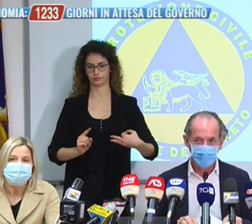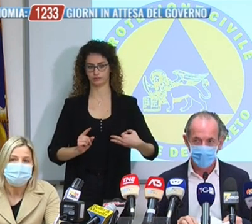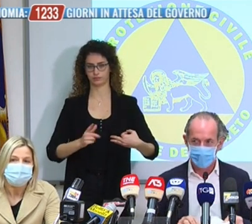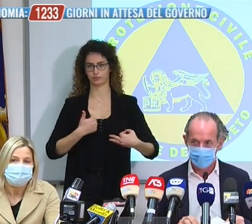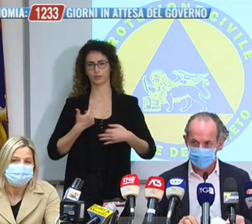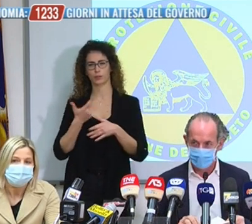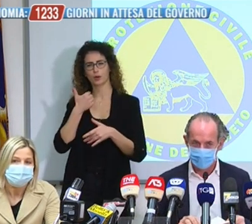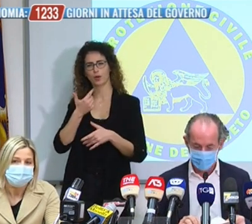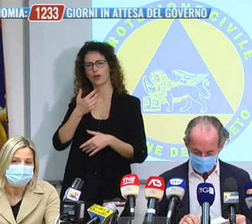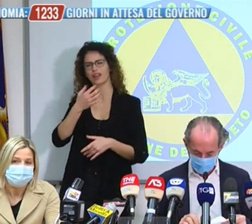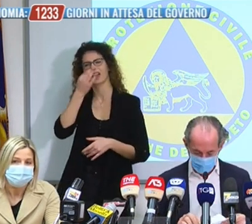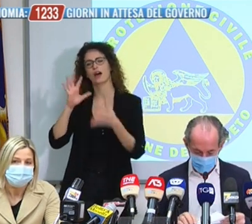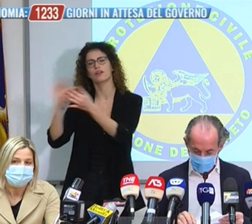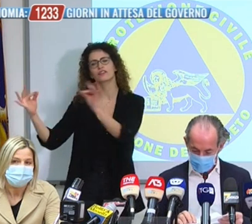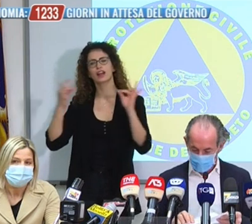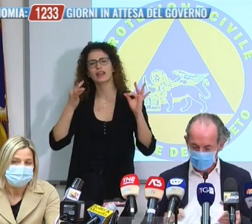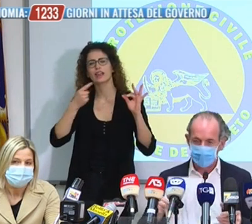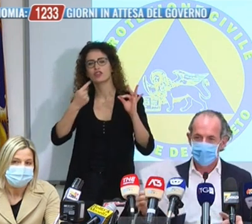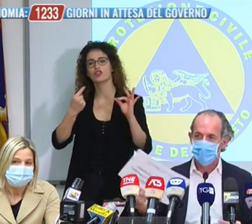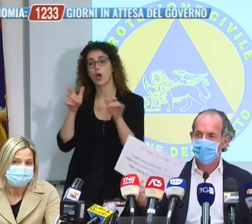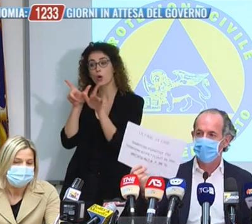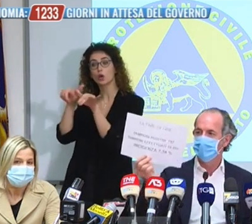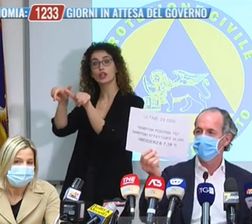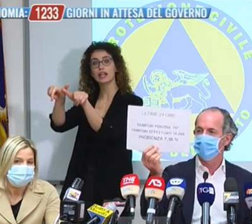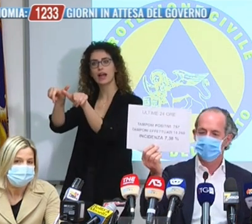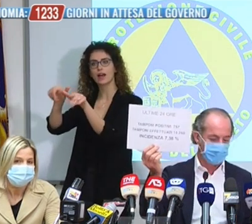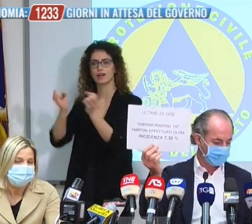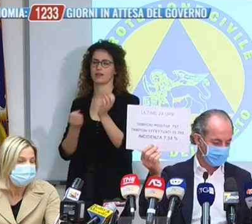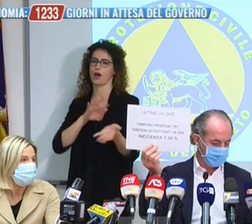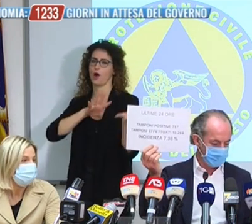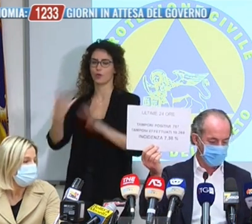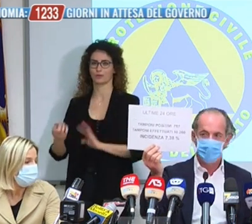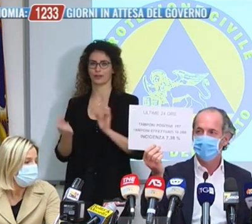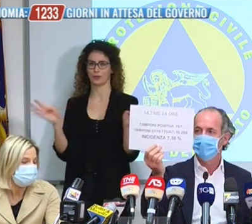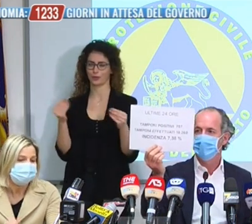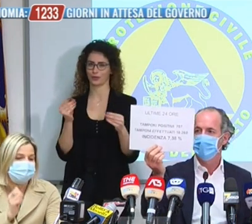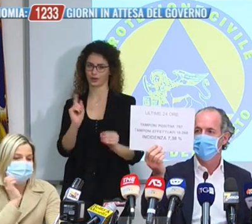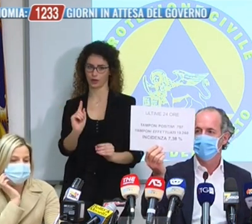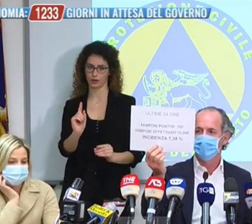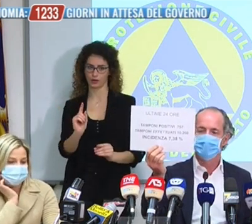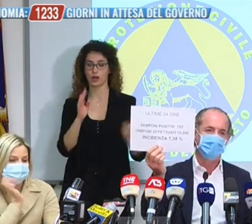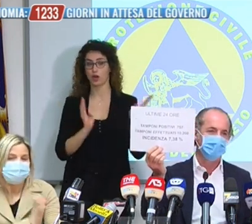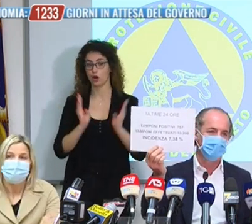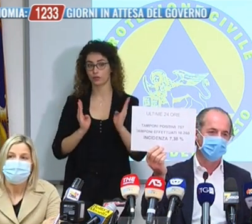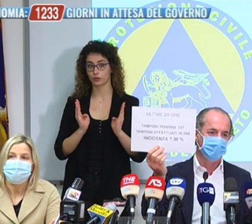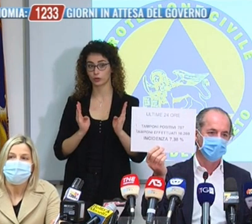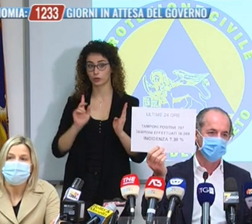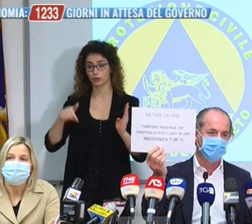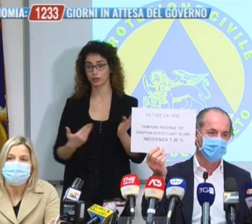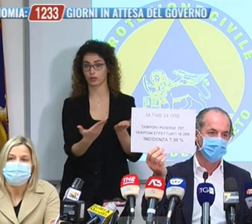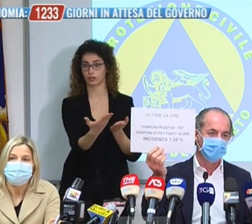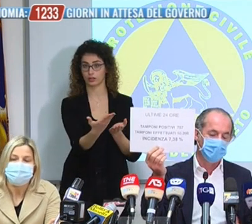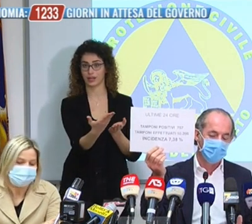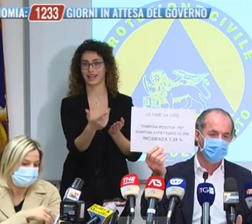una rondine non fa primavera, si dice, no? Rapportati 10.260 tamponi, sono 7,38